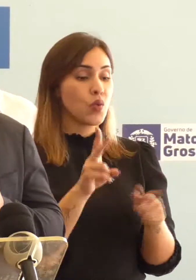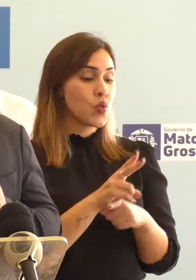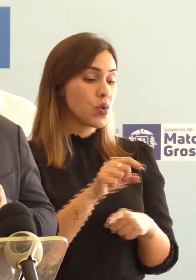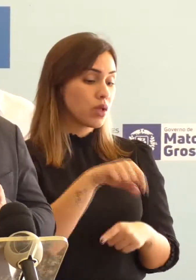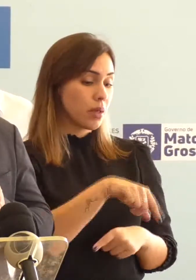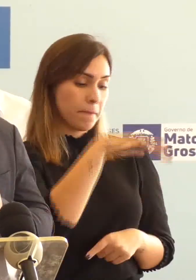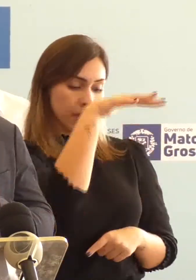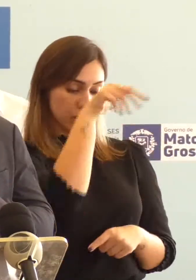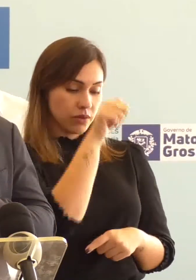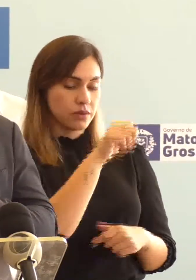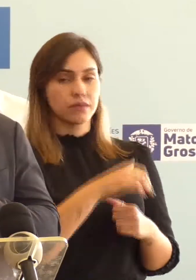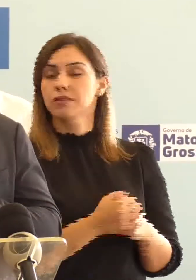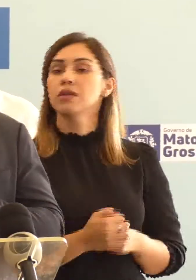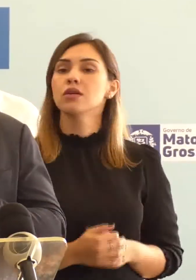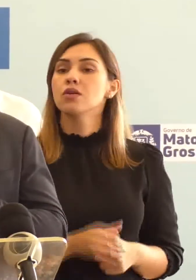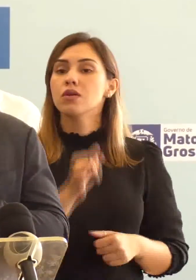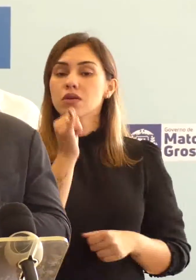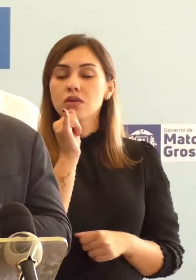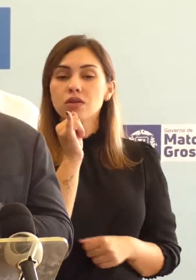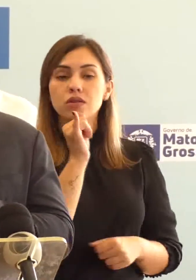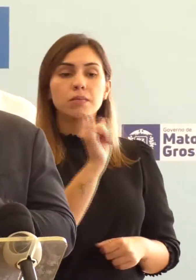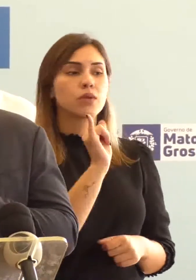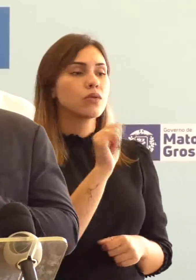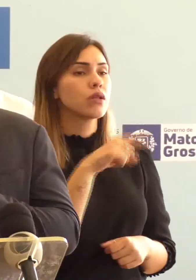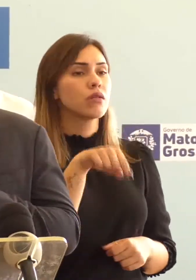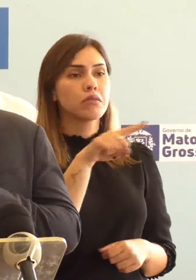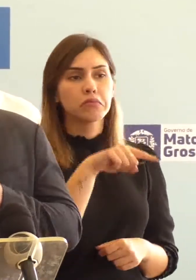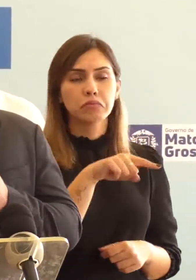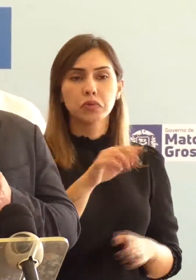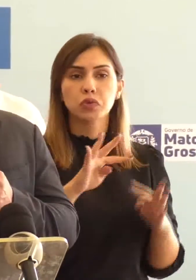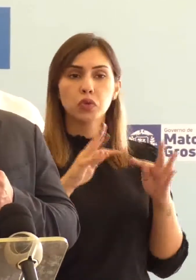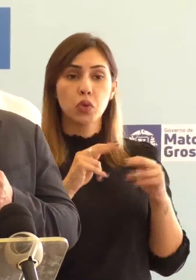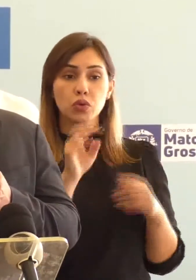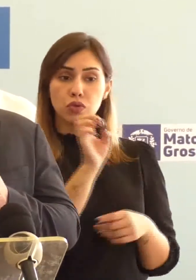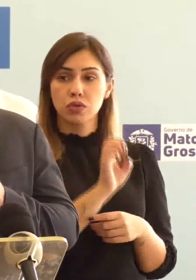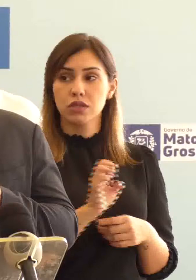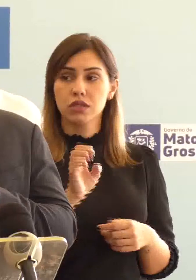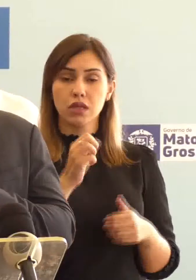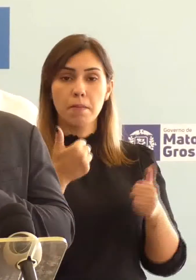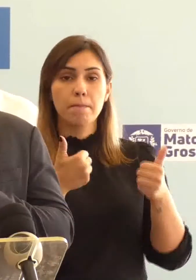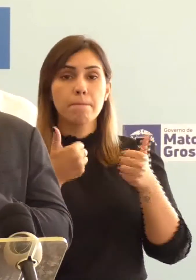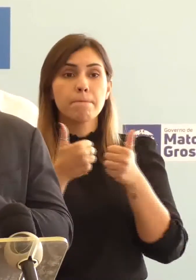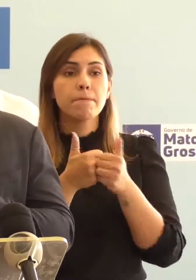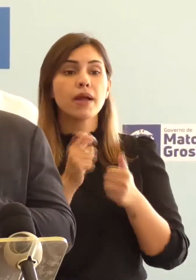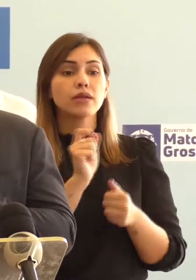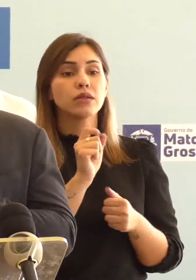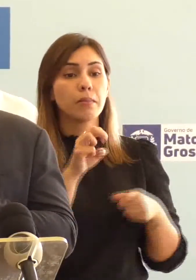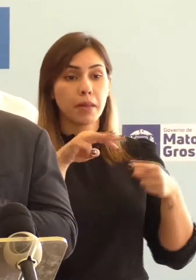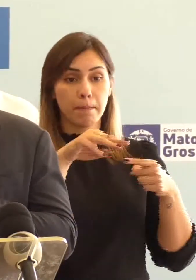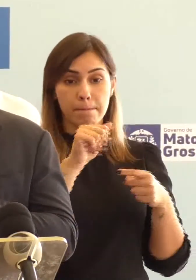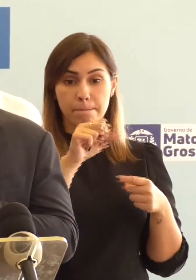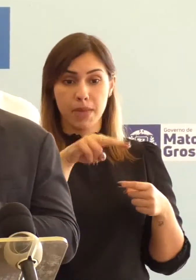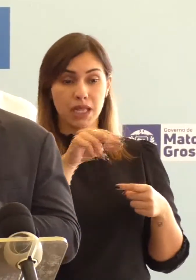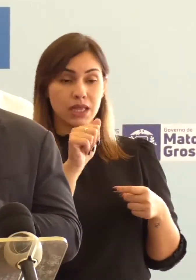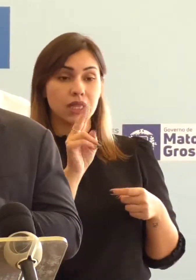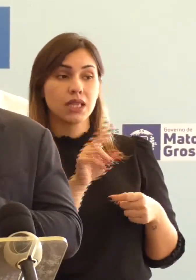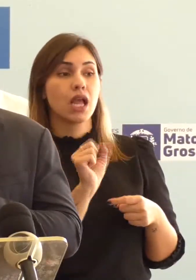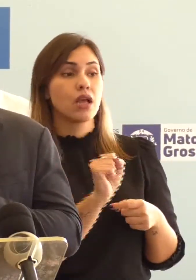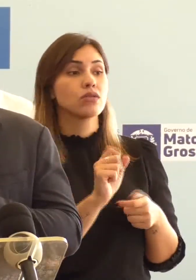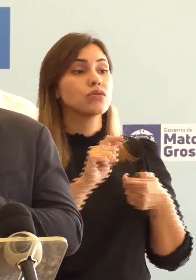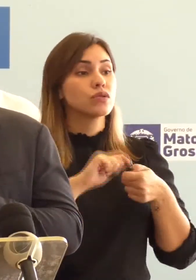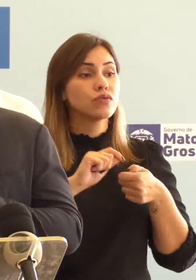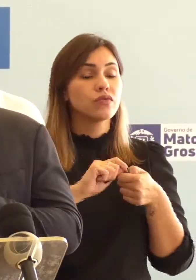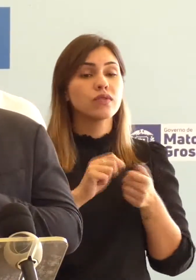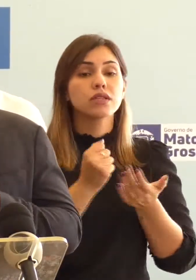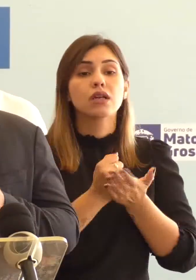aqui no estado de Mato Grosso. A exemplo daquilo que muitos estados mais próximos ali de Manaus estão fazendo